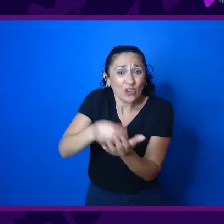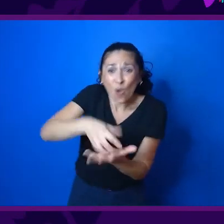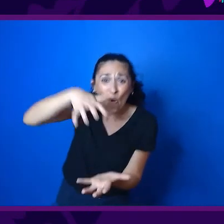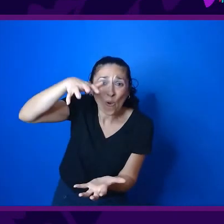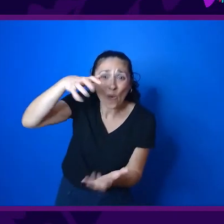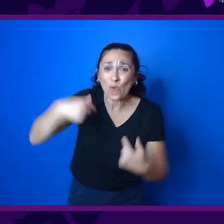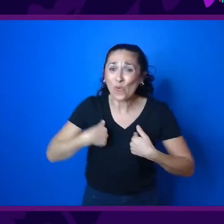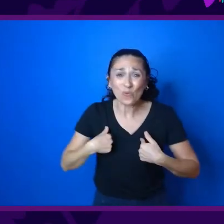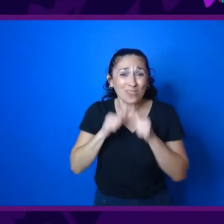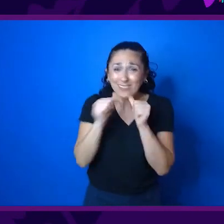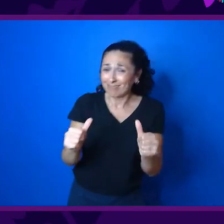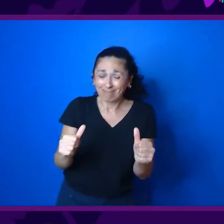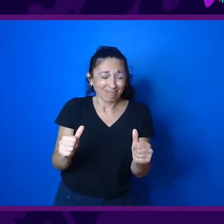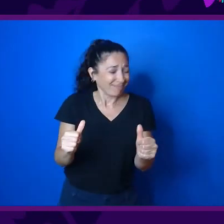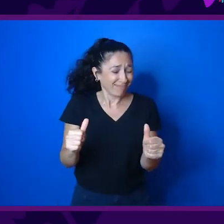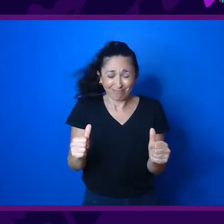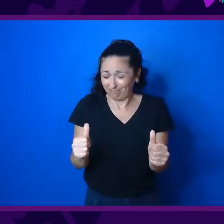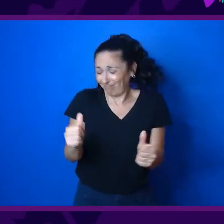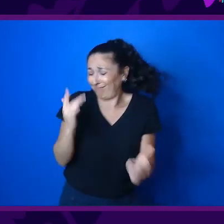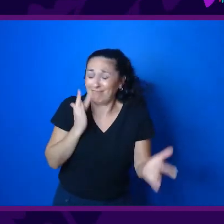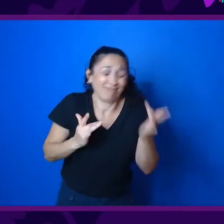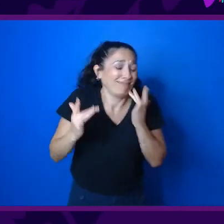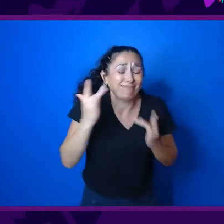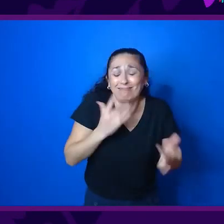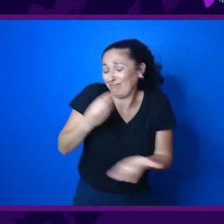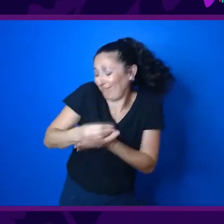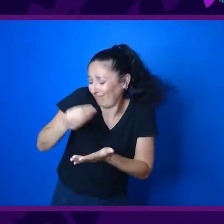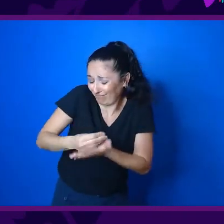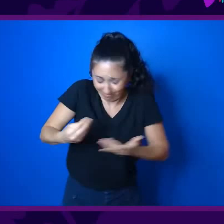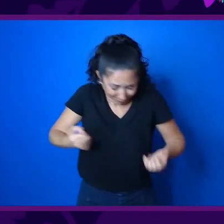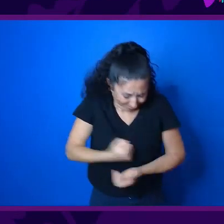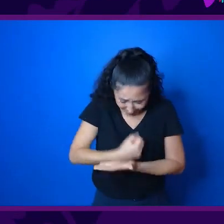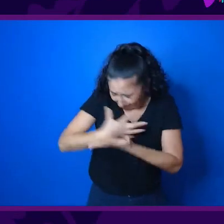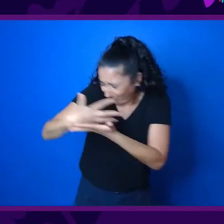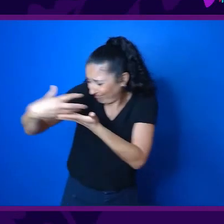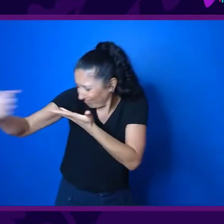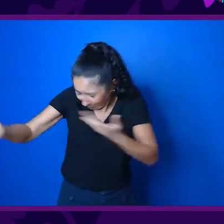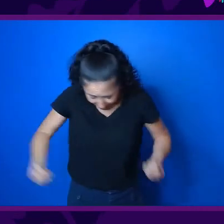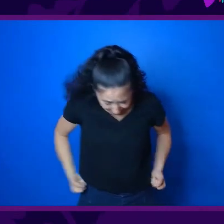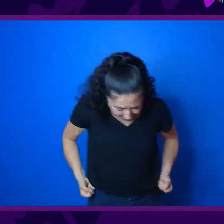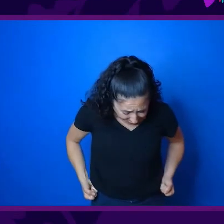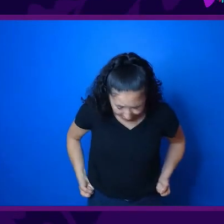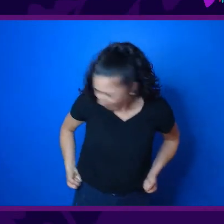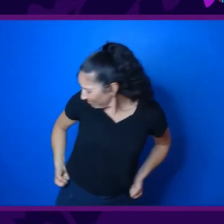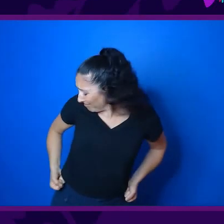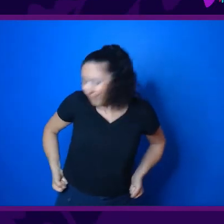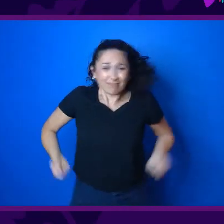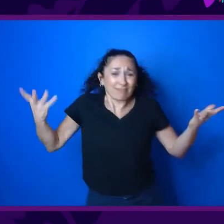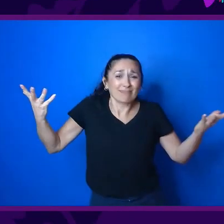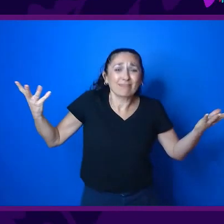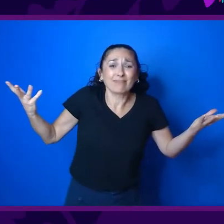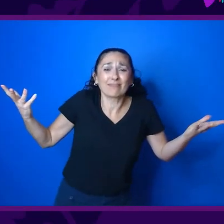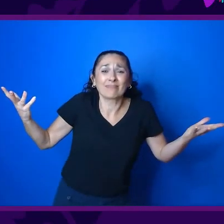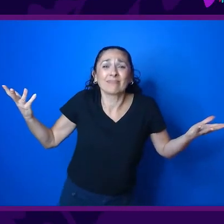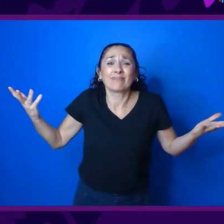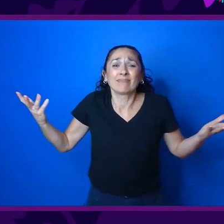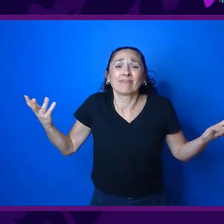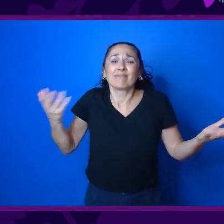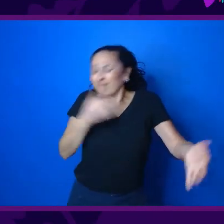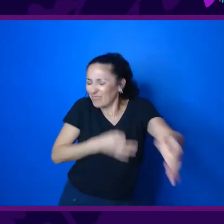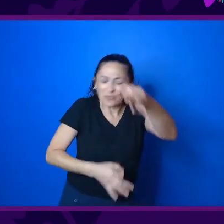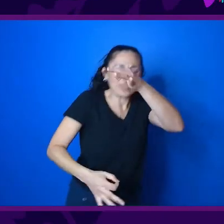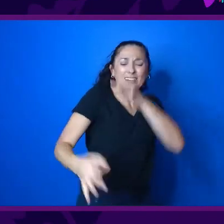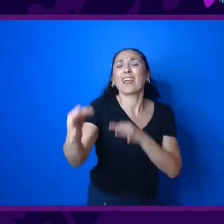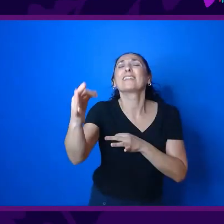Rico. No lo soy, lo poquito que yo tengo. Te lo doy, el dinero no me